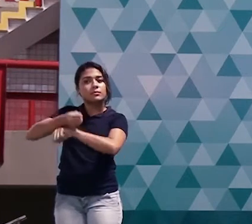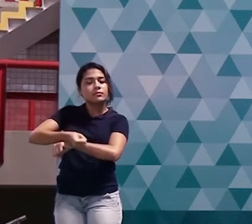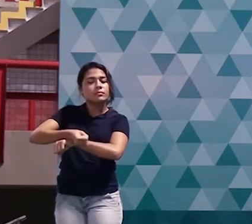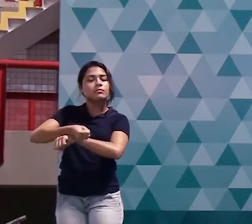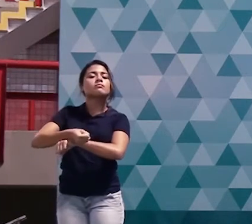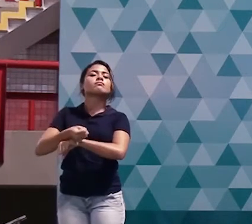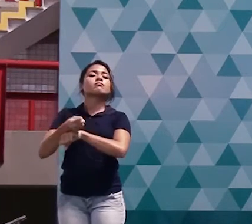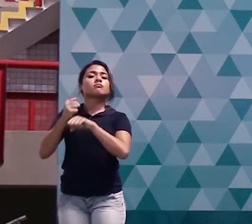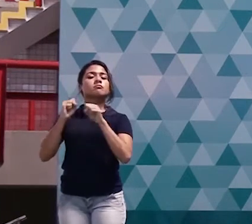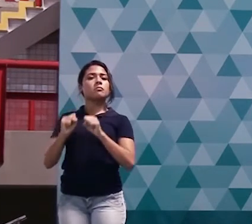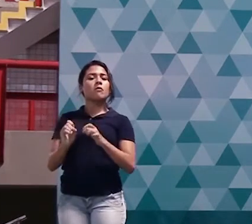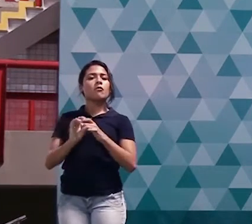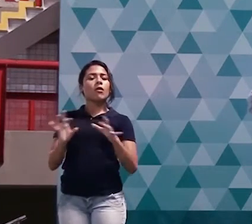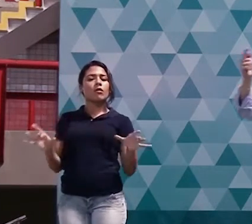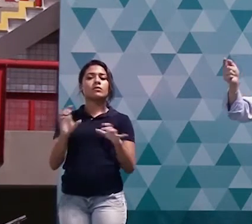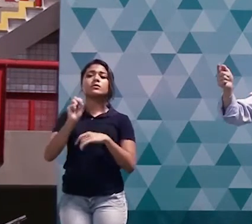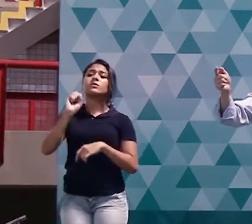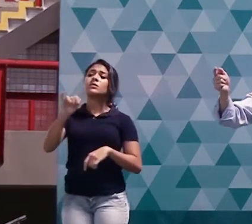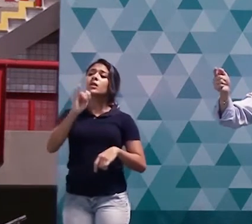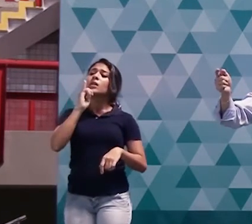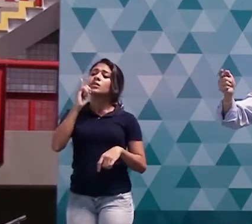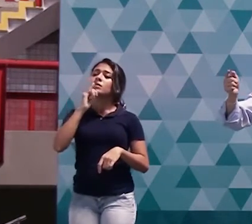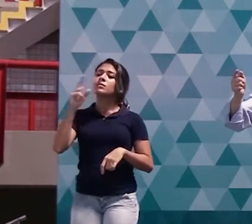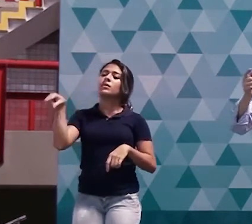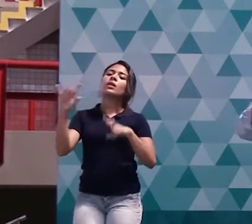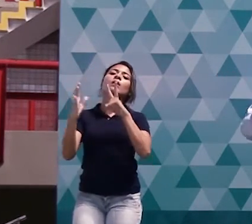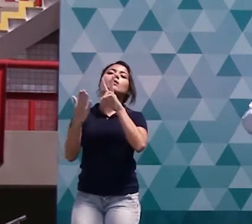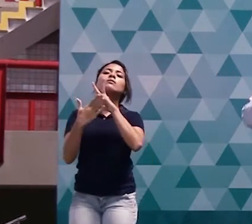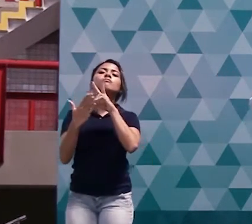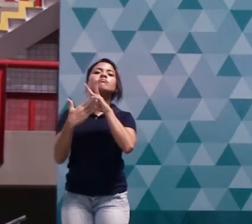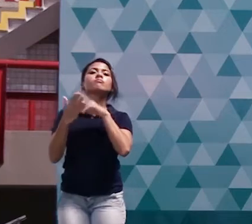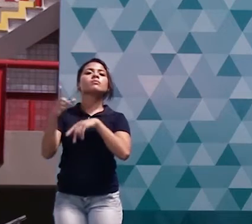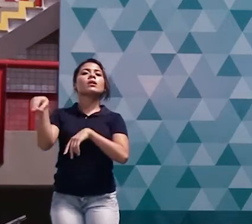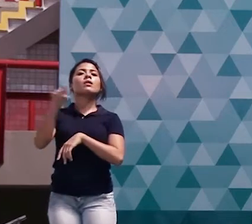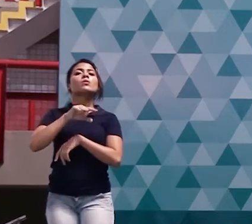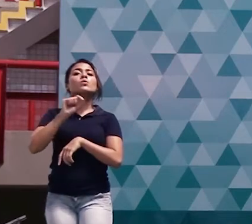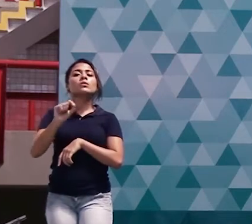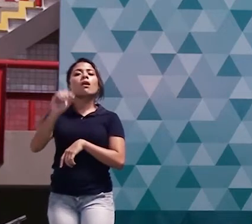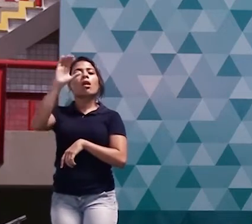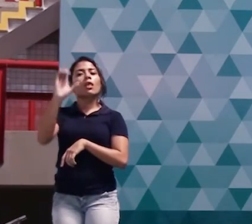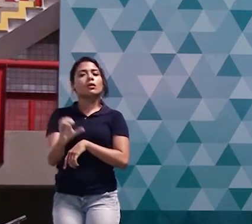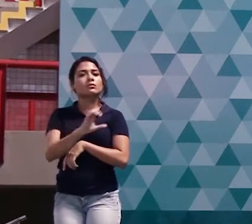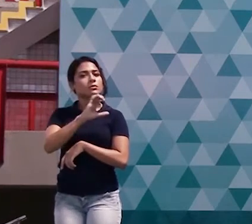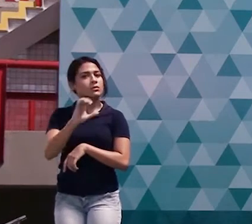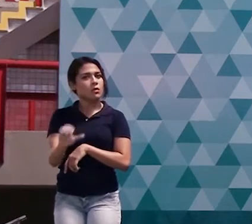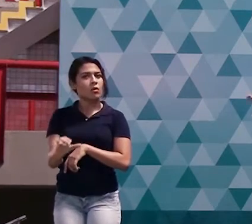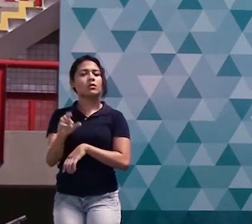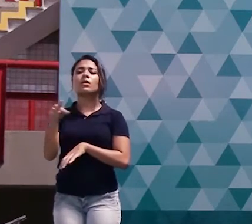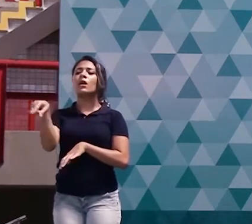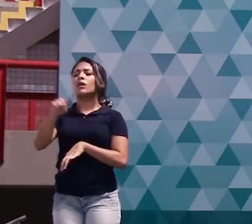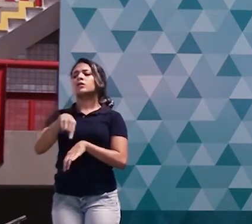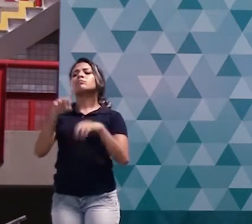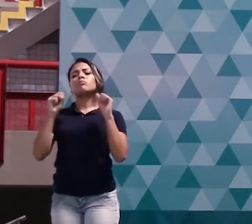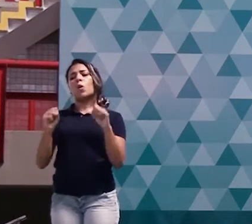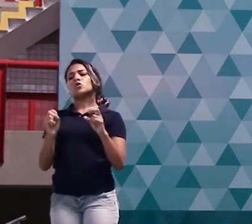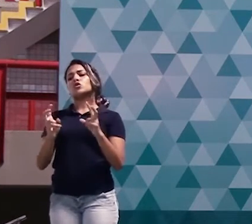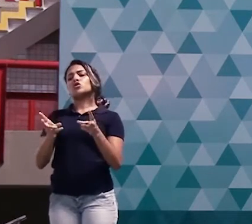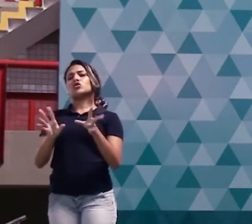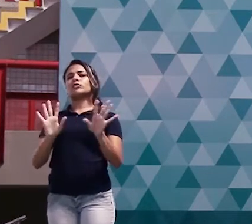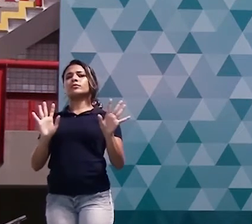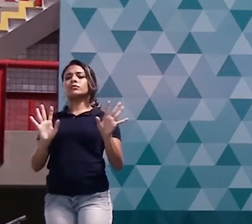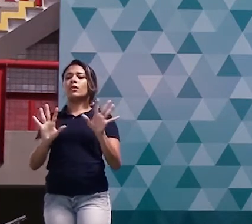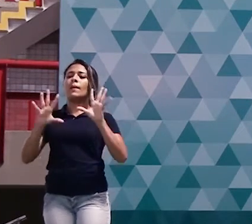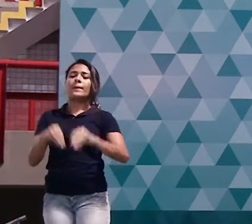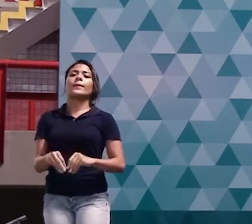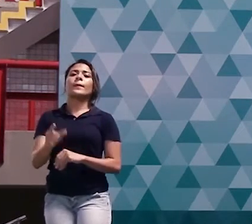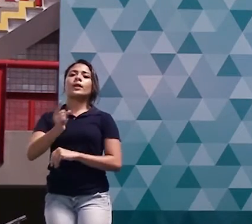vão escravizar. Os índios ladinos, que são os índios catequizados, esses continuam sob a proteção dos jesuítas.